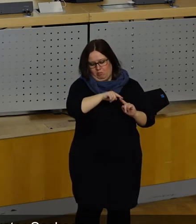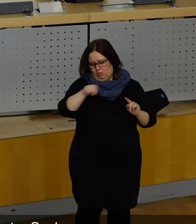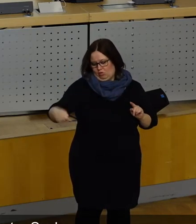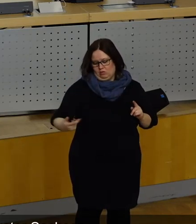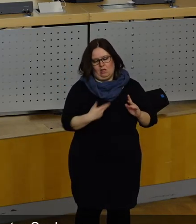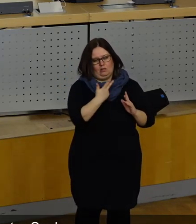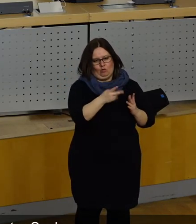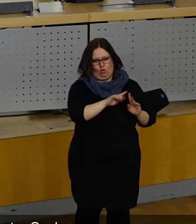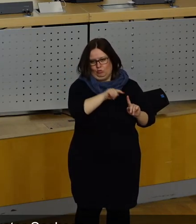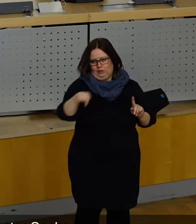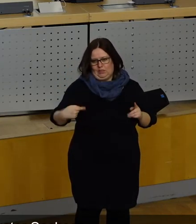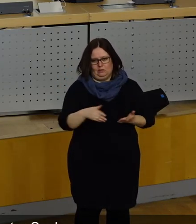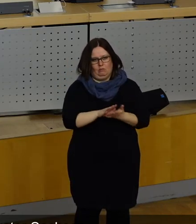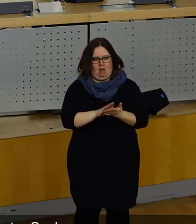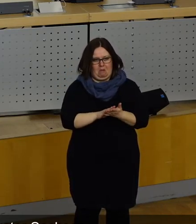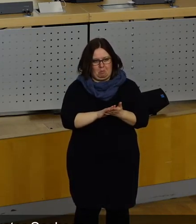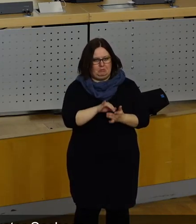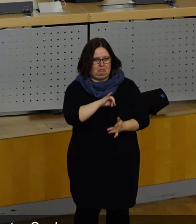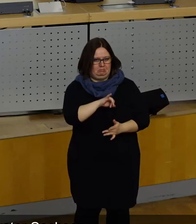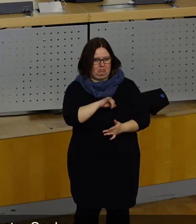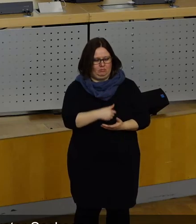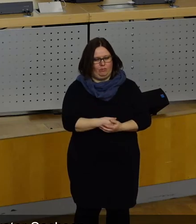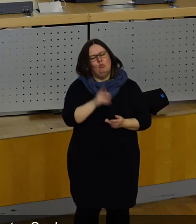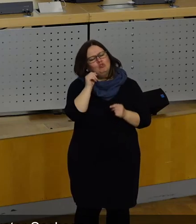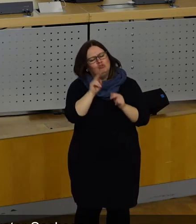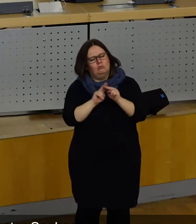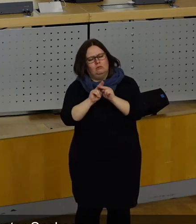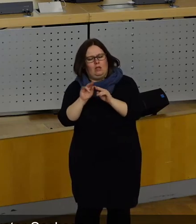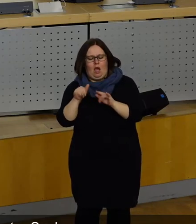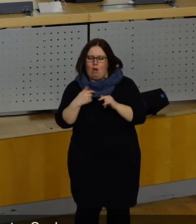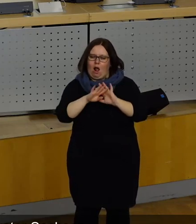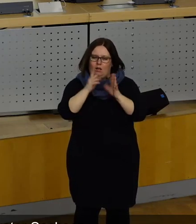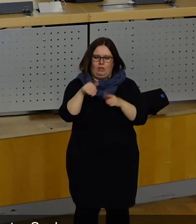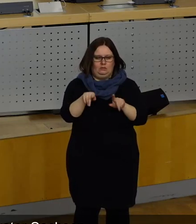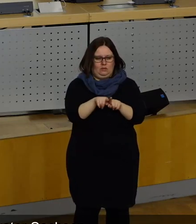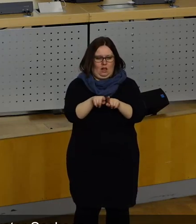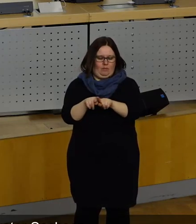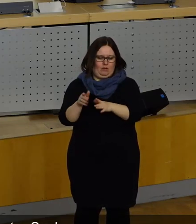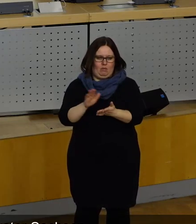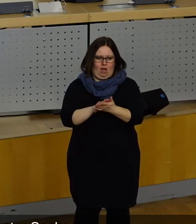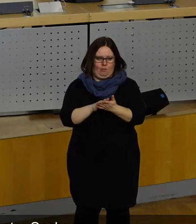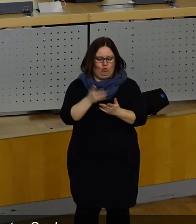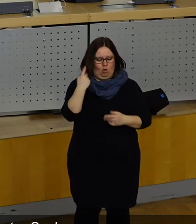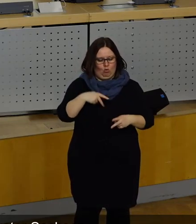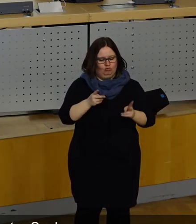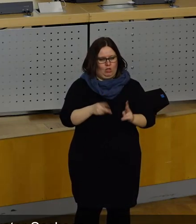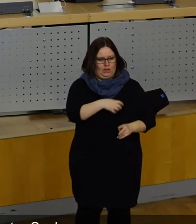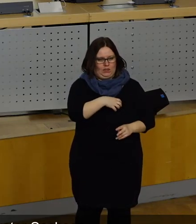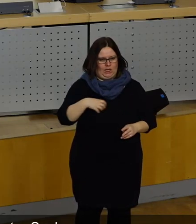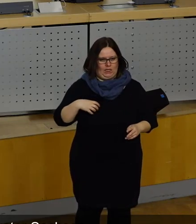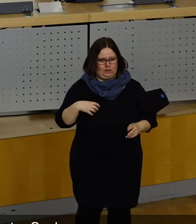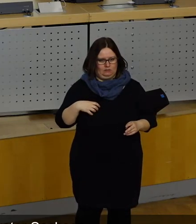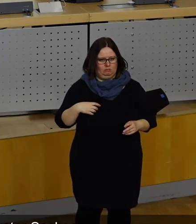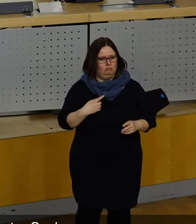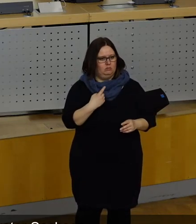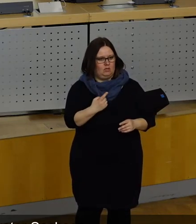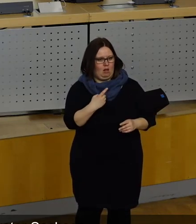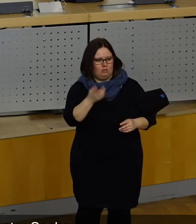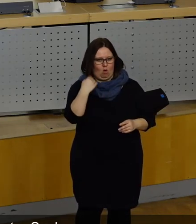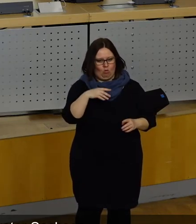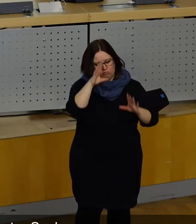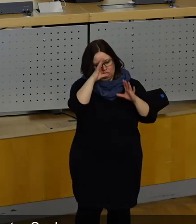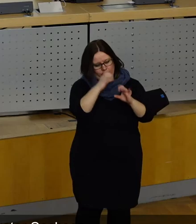von bestimmten redaktionellen Klarstellungen abgesehen. Und auch die Landeshauptstadt Dresden, damit bin ich gleich zu Ende, hat sich sehr stark